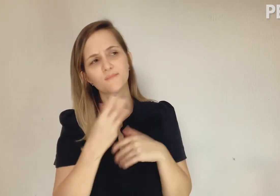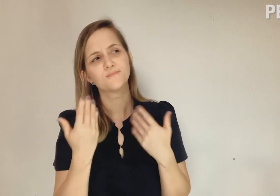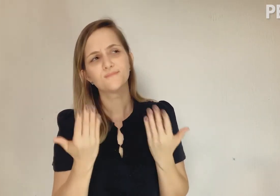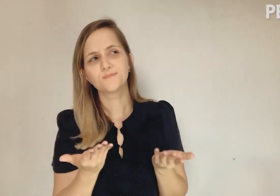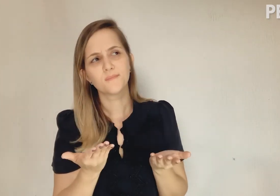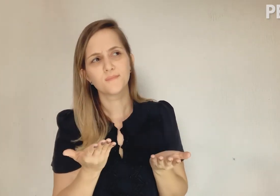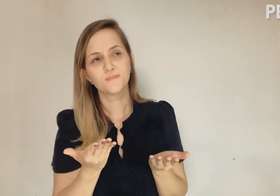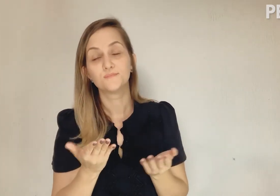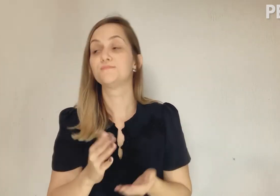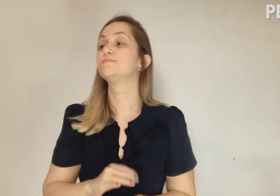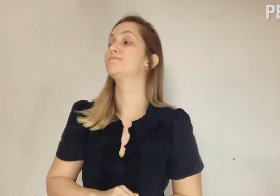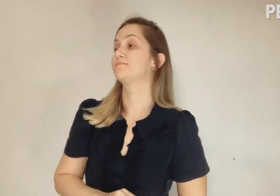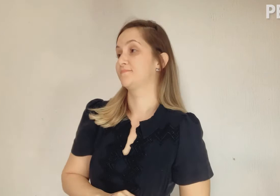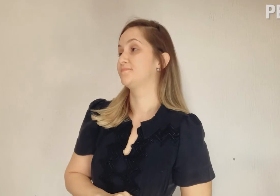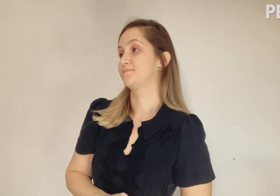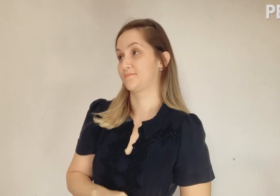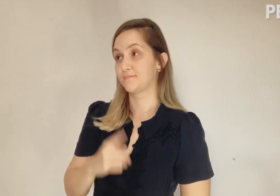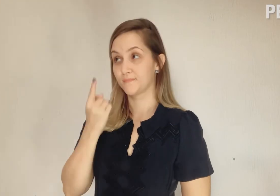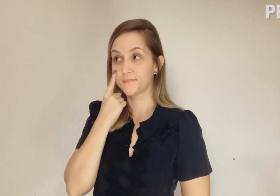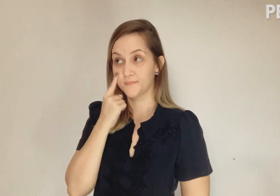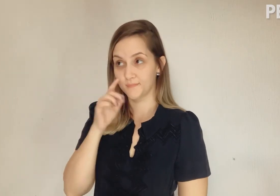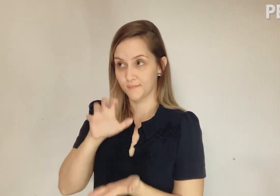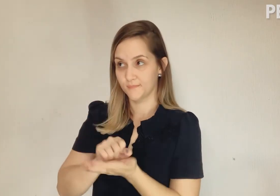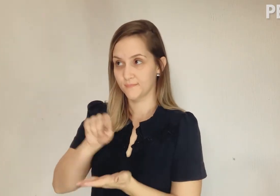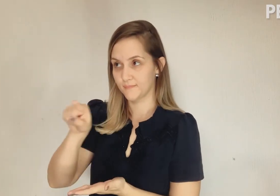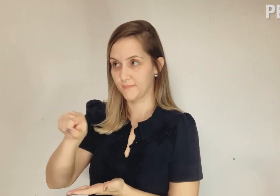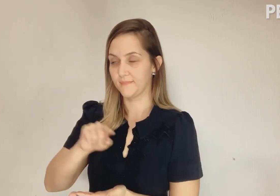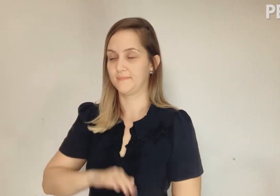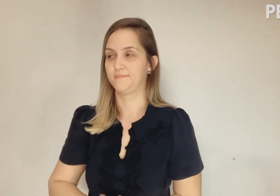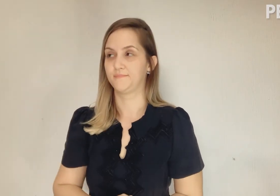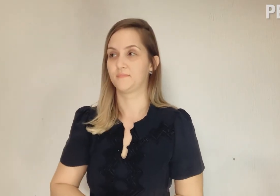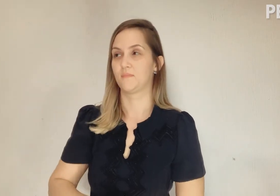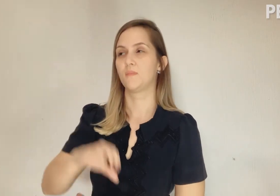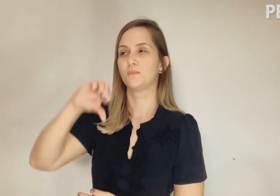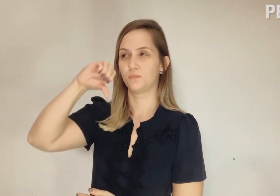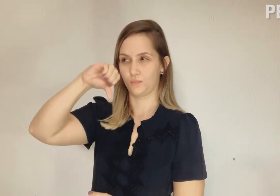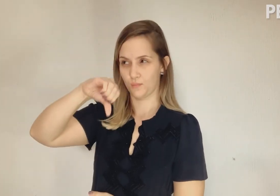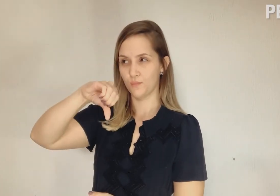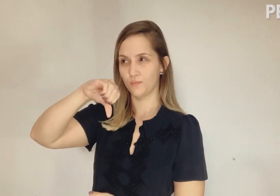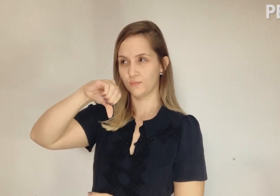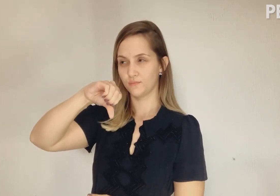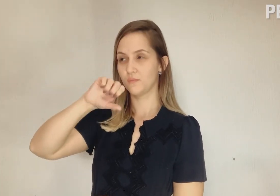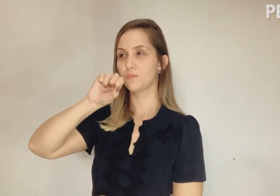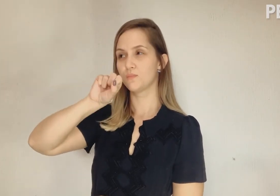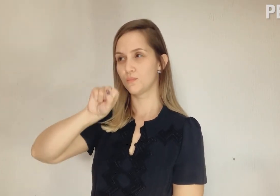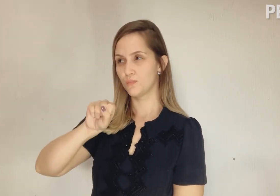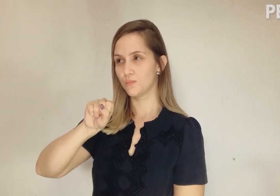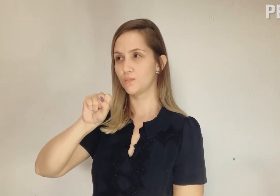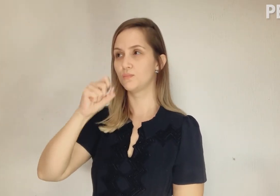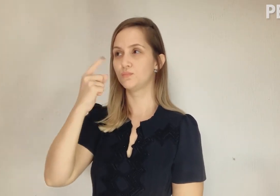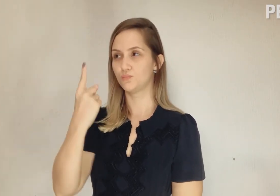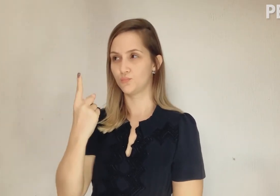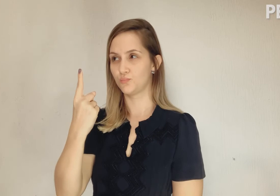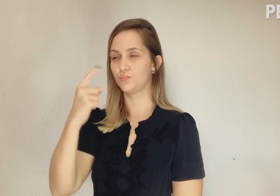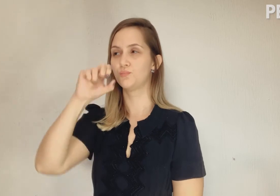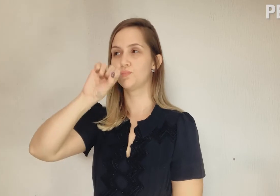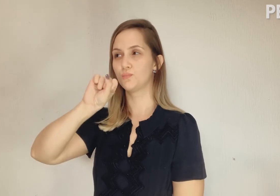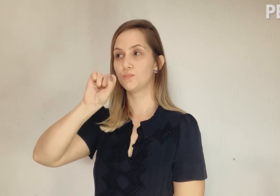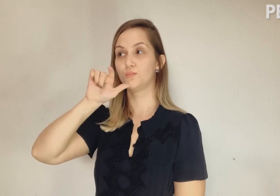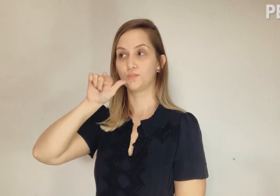Por exemplo, ei, qual o número do seu WhatsApp? Bom, anote aí. O número é